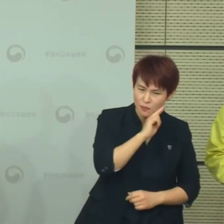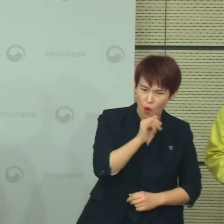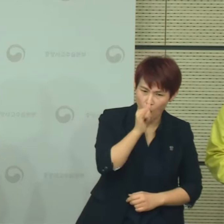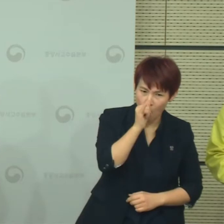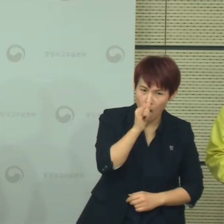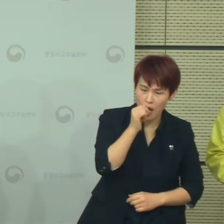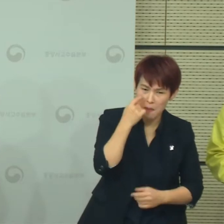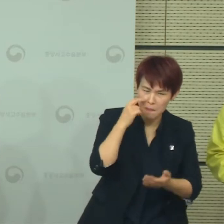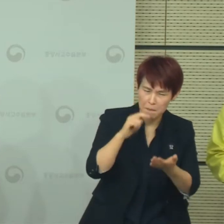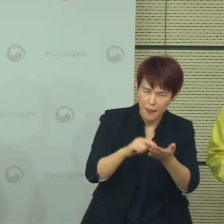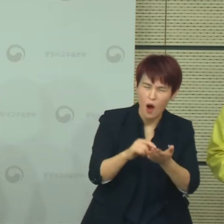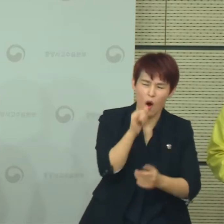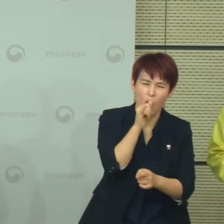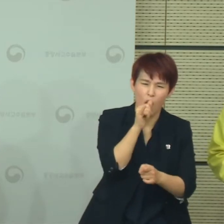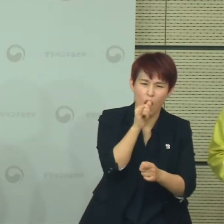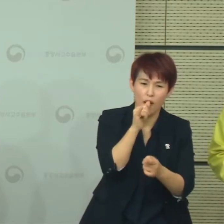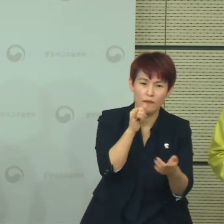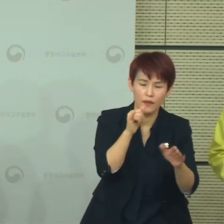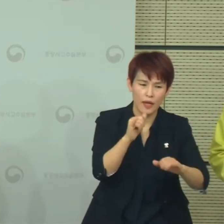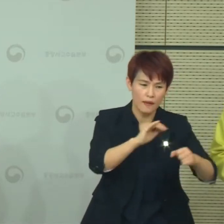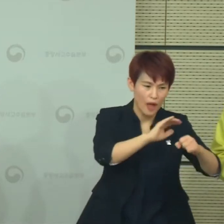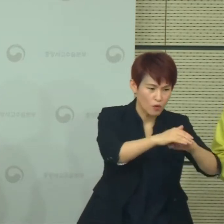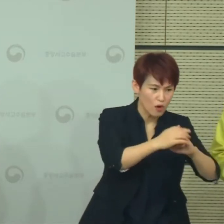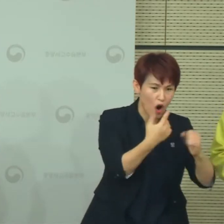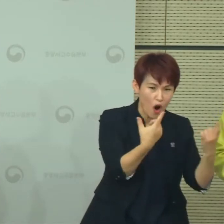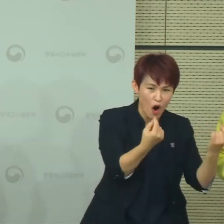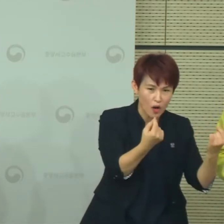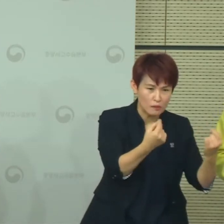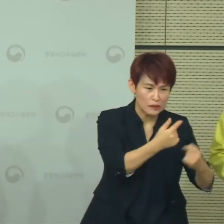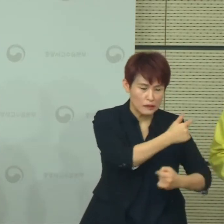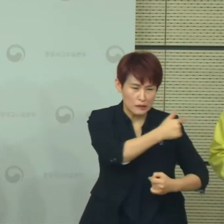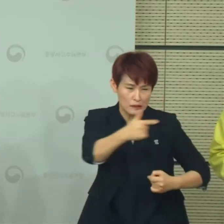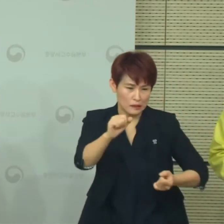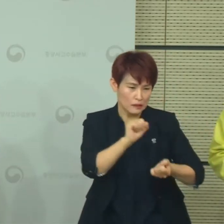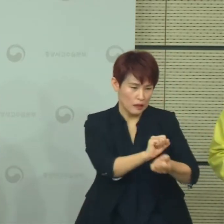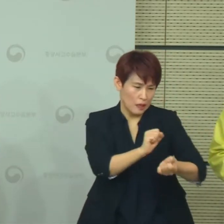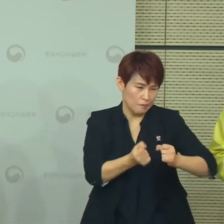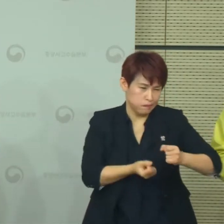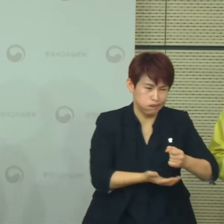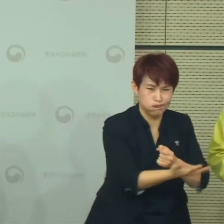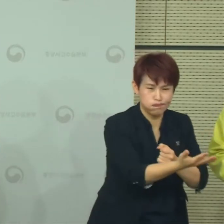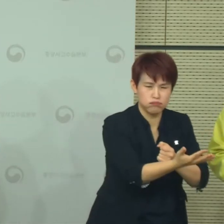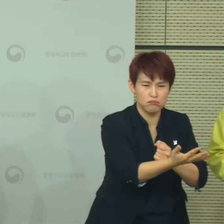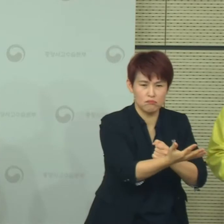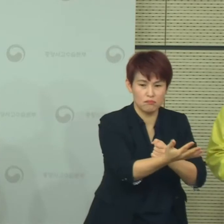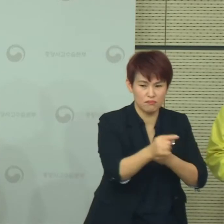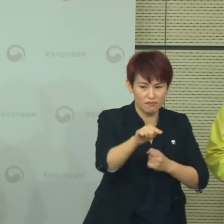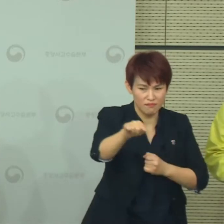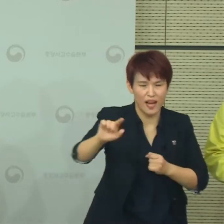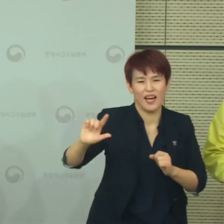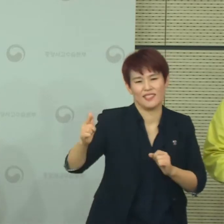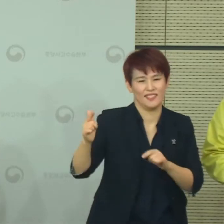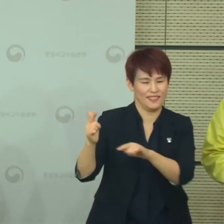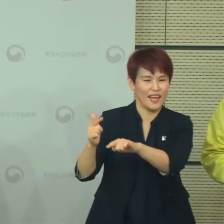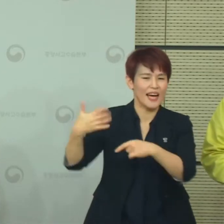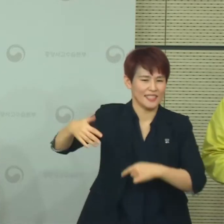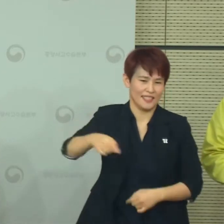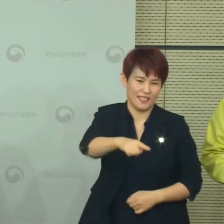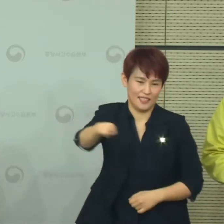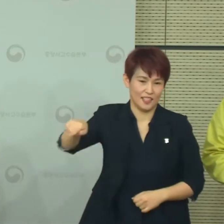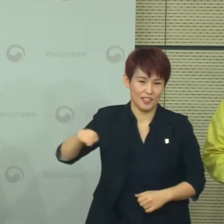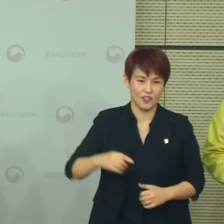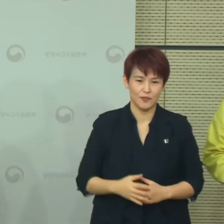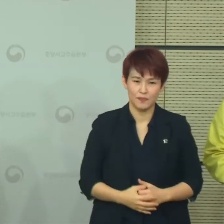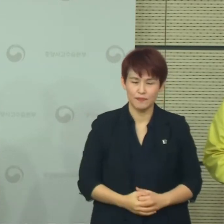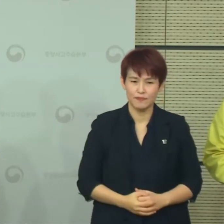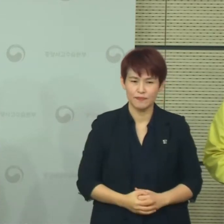사례가 나타나고는 있으나 그 대구와 같이 대규모의 확산으로 볼 수 있는 상황은 아니라고 보고 있습니다.